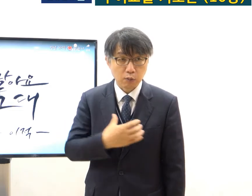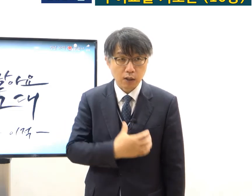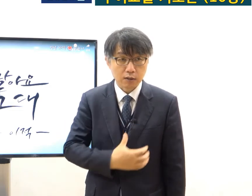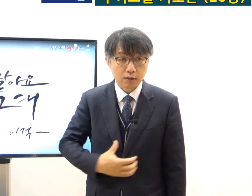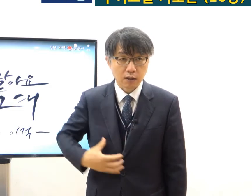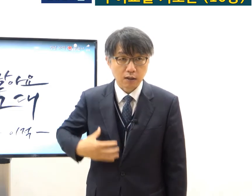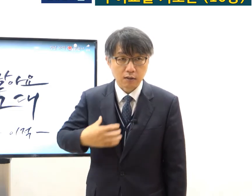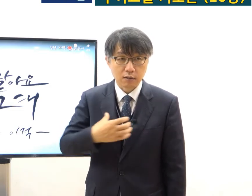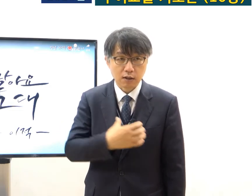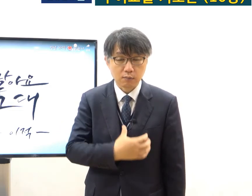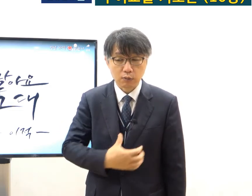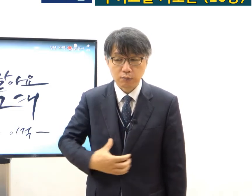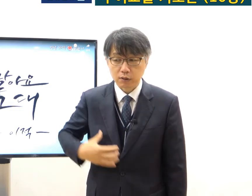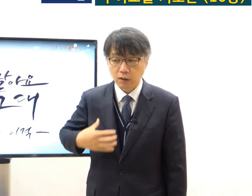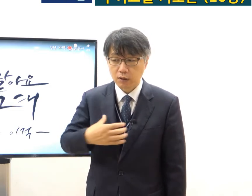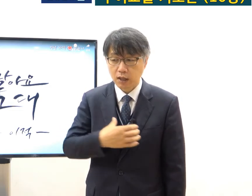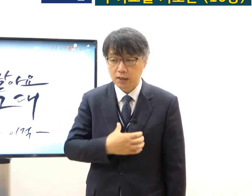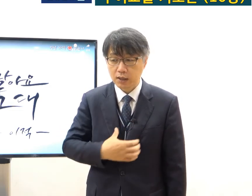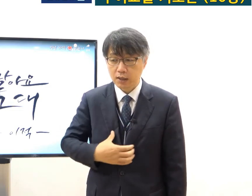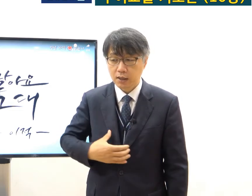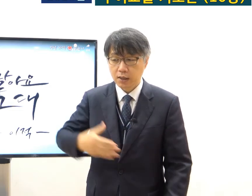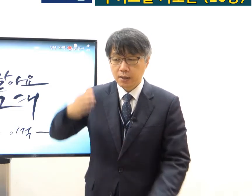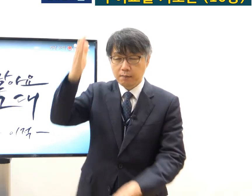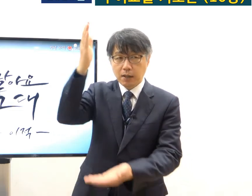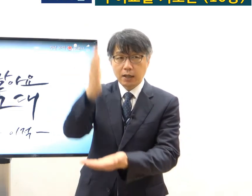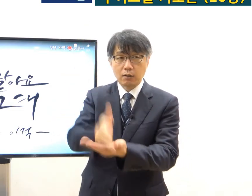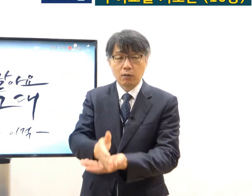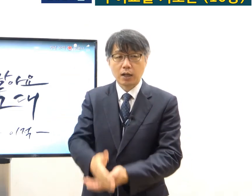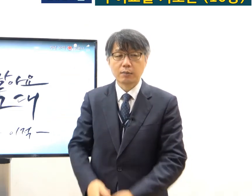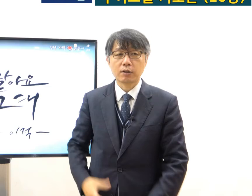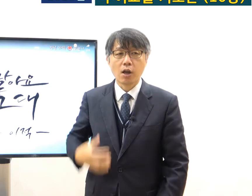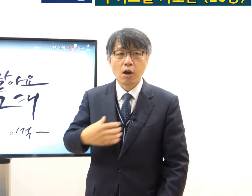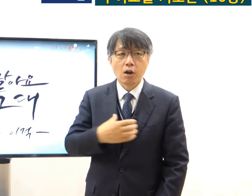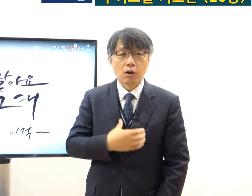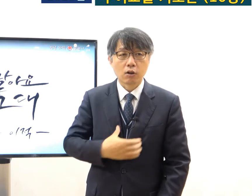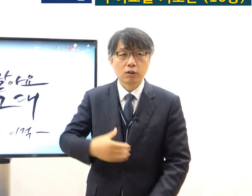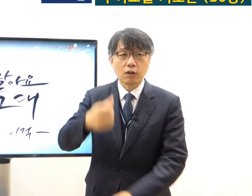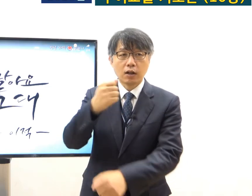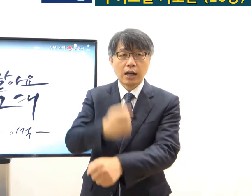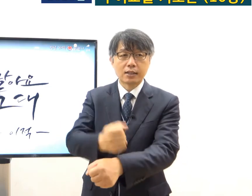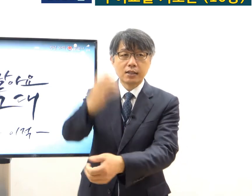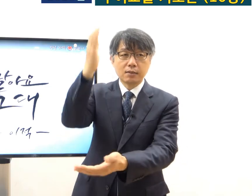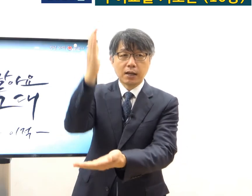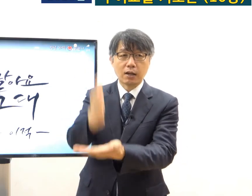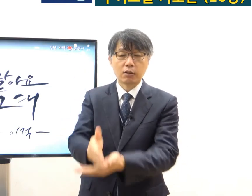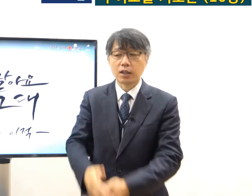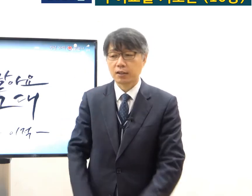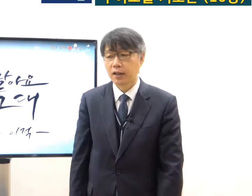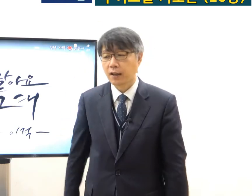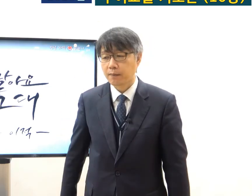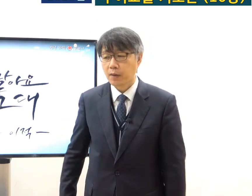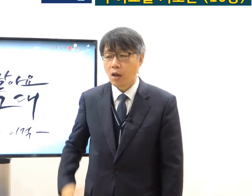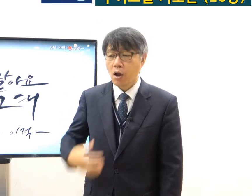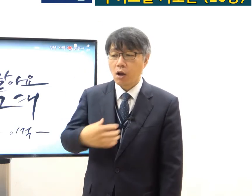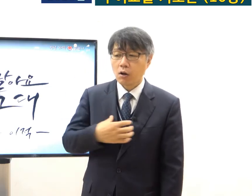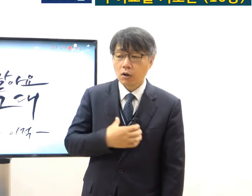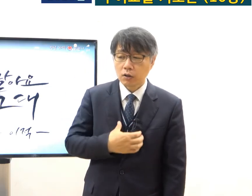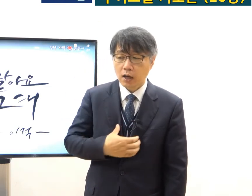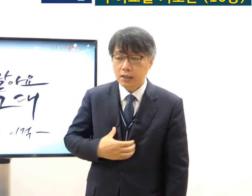소관에서 이렇게 걱정하는 모습들, 걱정하지 말아요. 아니면 걱정하지 말아요 이렇게 되는데